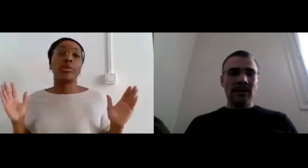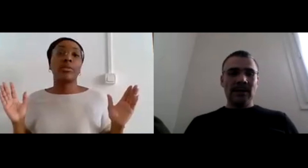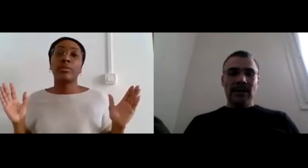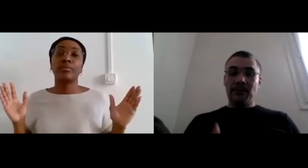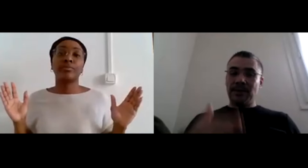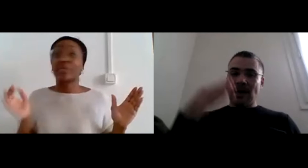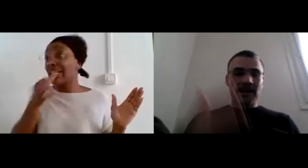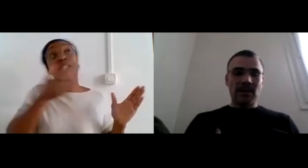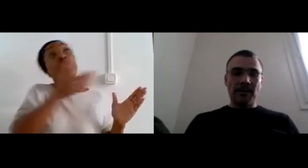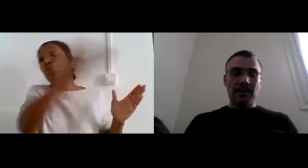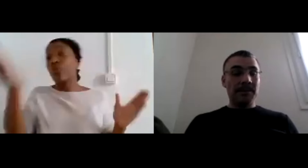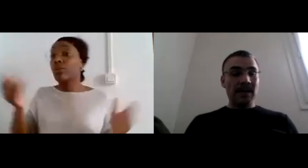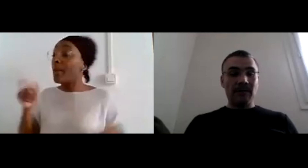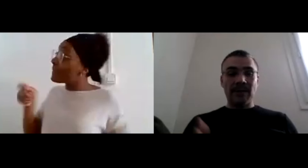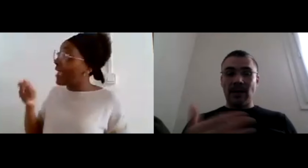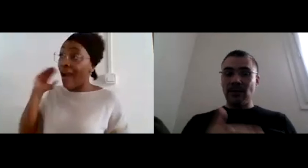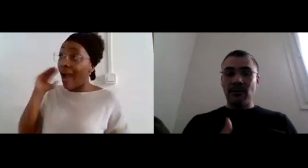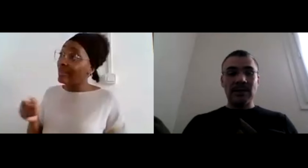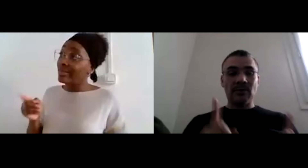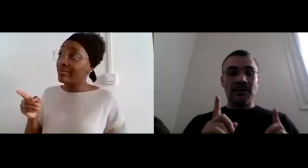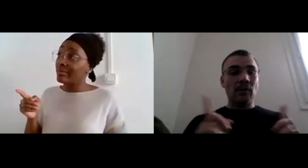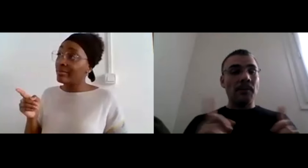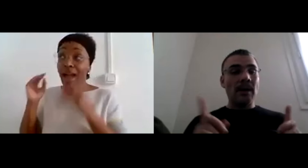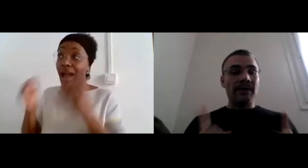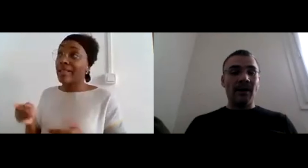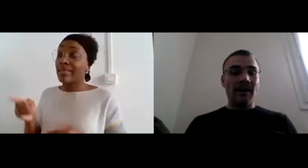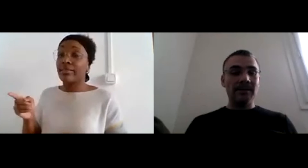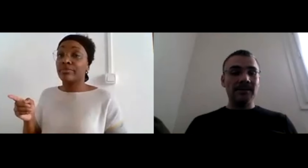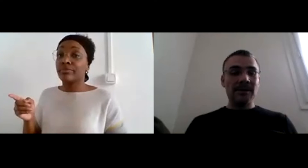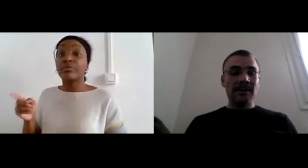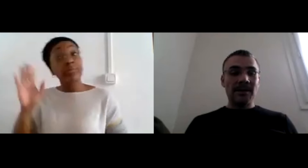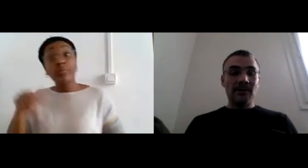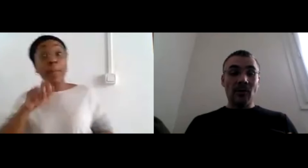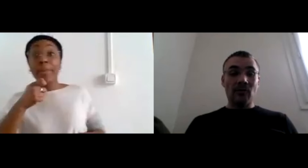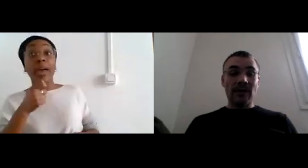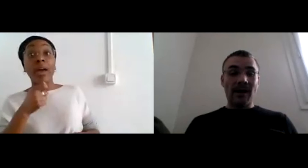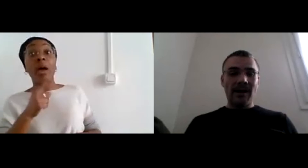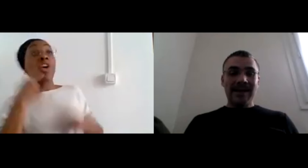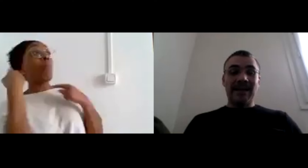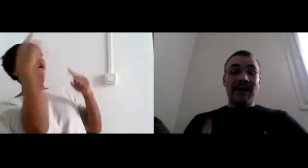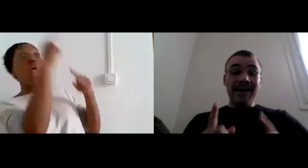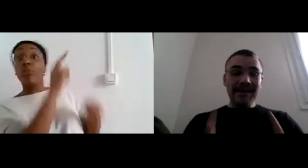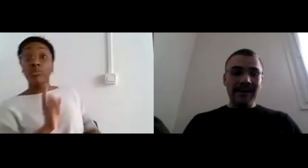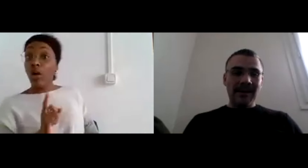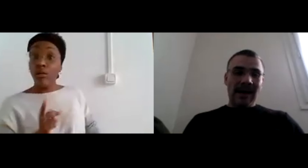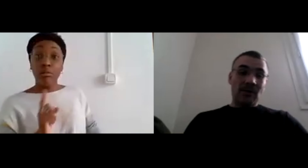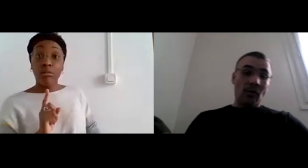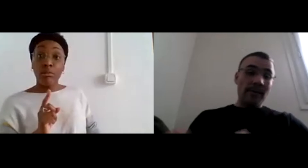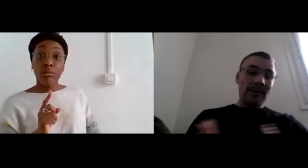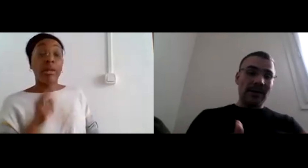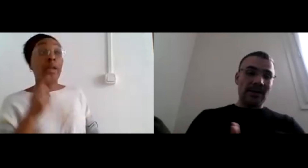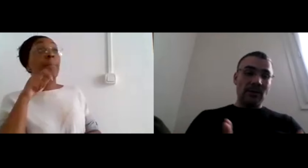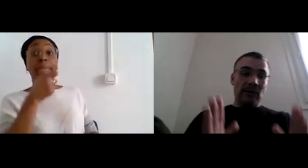coup et puis dire à Pierre: «Stop». Et Pierre, vous savez, dans la suite du texte, ne dit pas que Paul avait tort, hein. Non, au contraire, ça va l'aider à